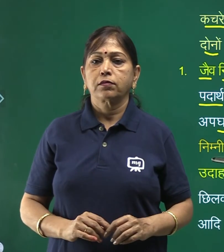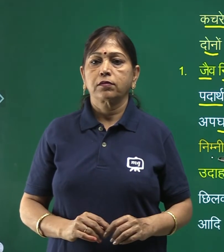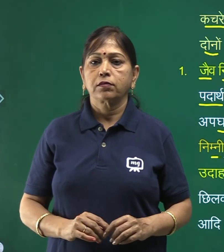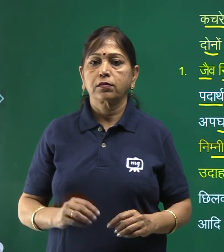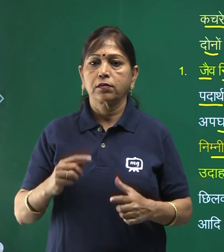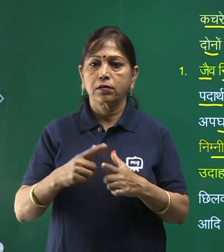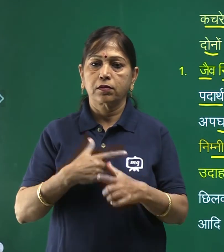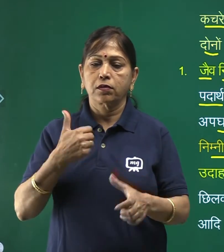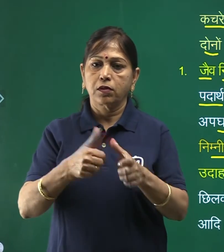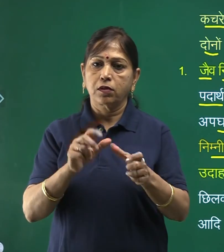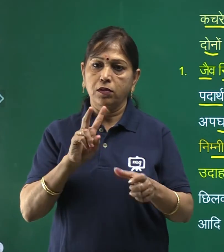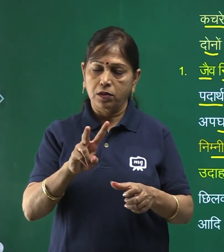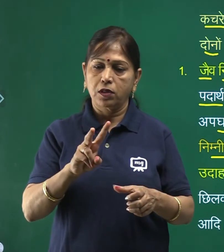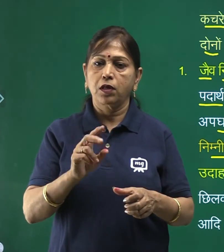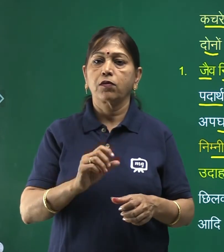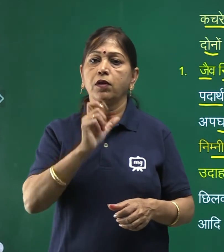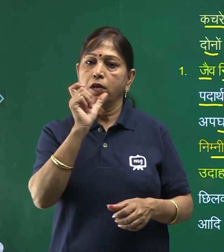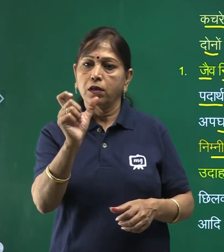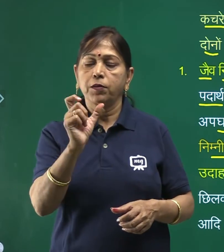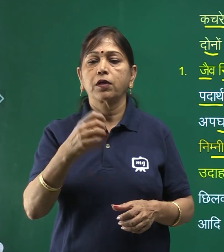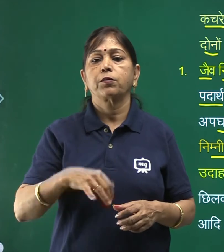जैव निम्नीकरणीय पदार्थ